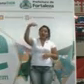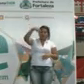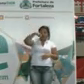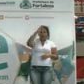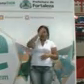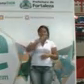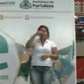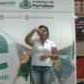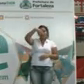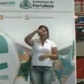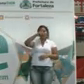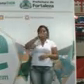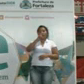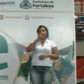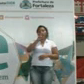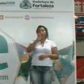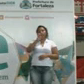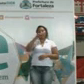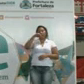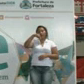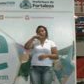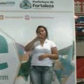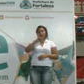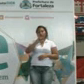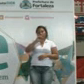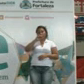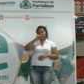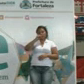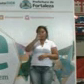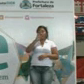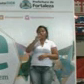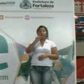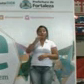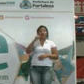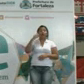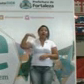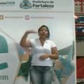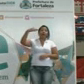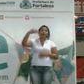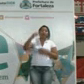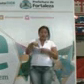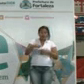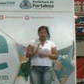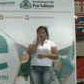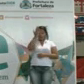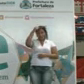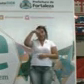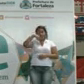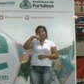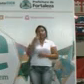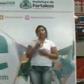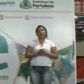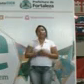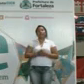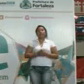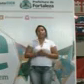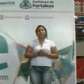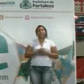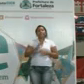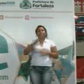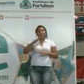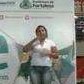modernista? 20 anos. É desse período que eu estou lhe falando que eu fiz essa revisão agora. Chegamos a